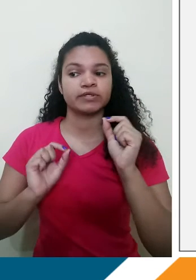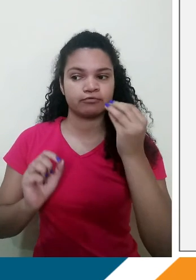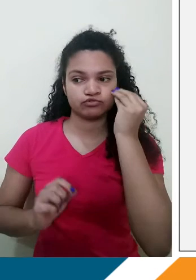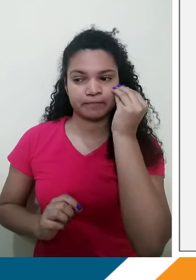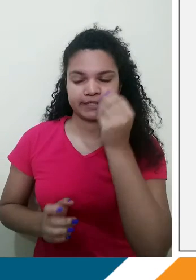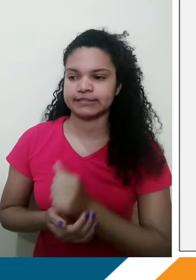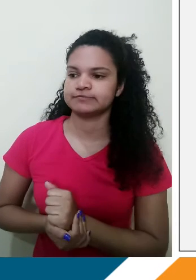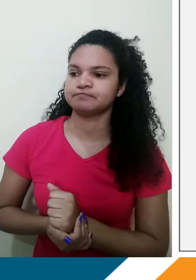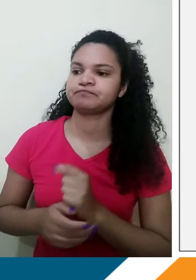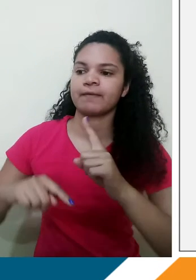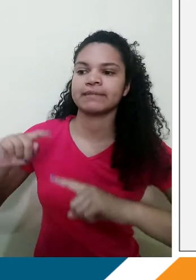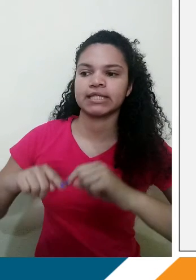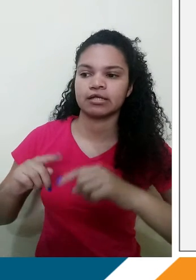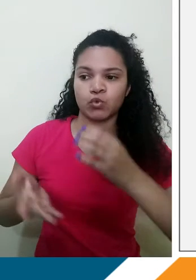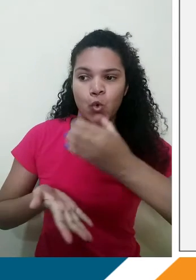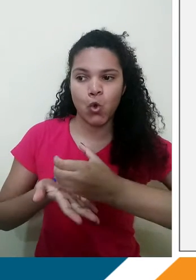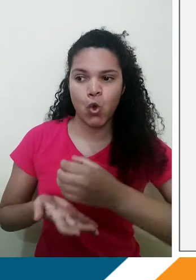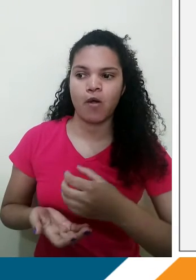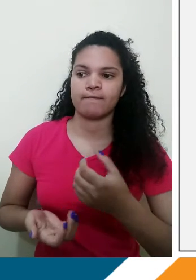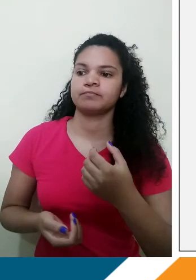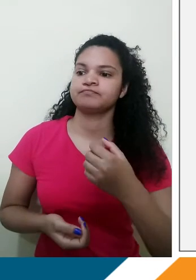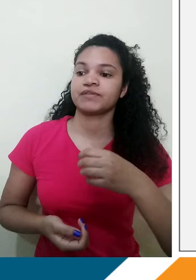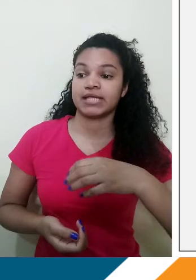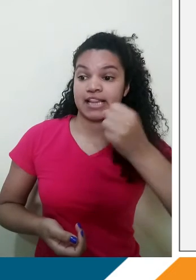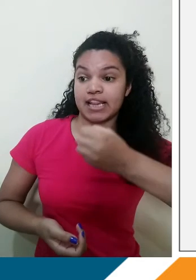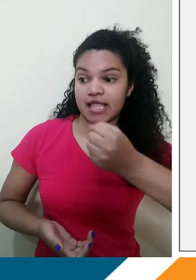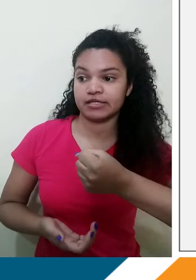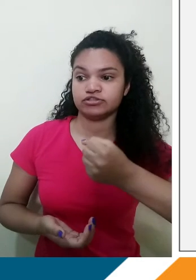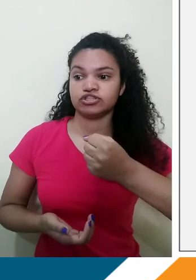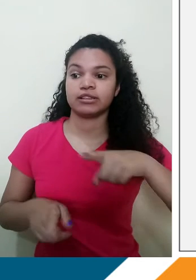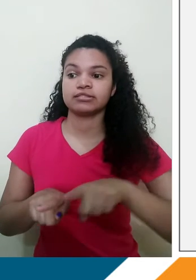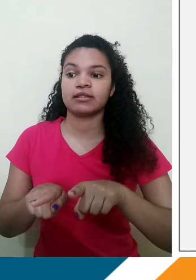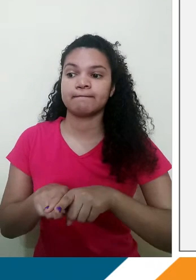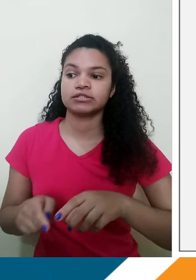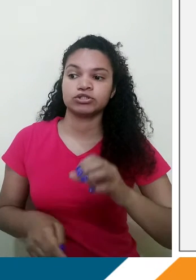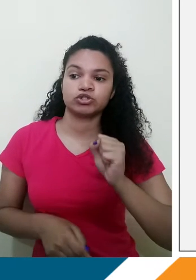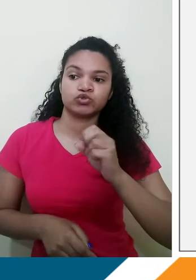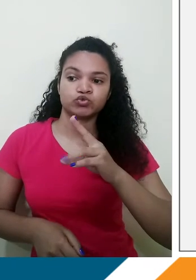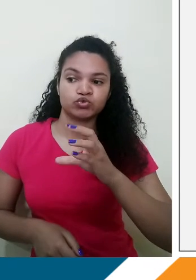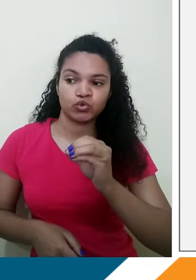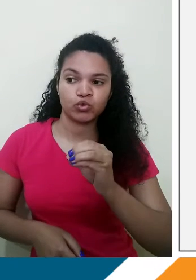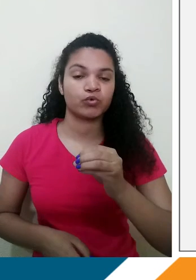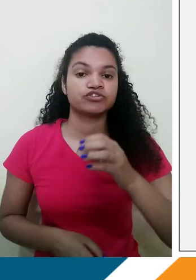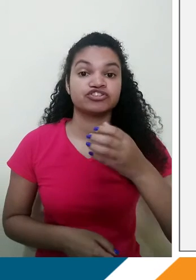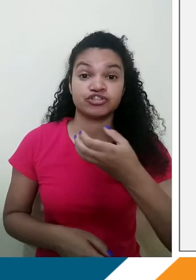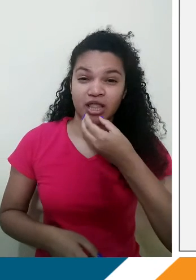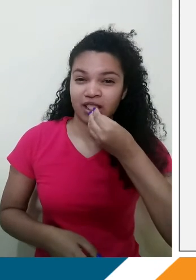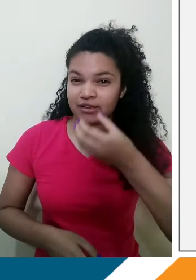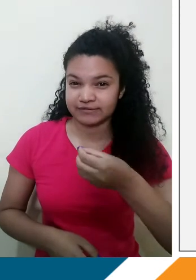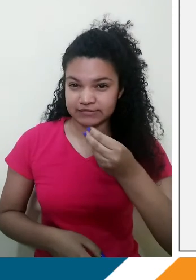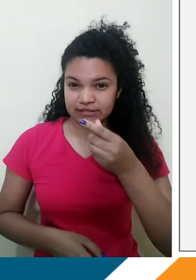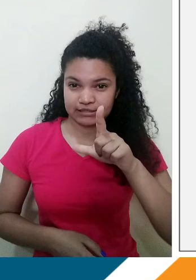a metade do copo plástico e, em seguida, adicione lentamente 20 gotas de limão. Levando-se em consideração a faixa